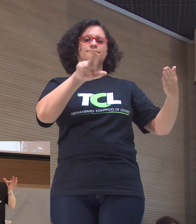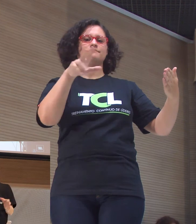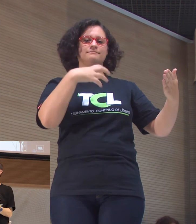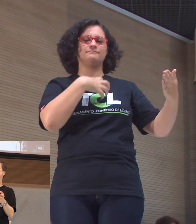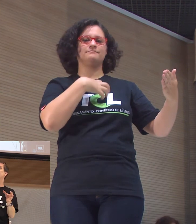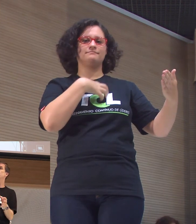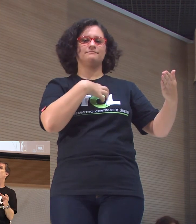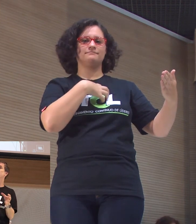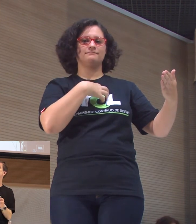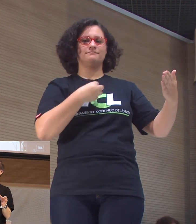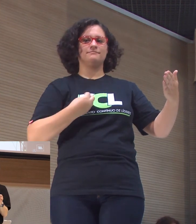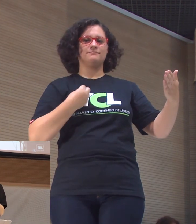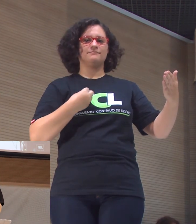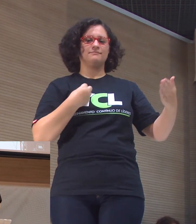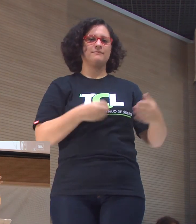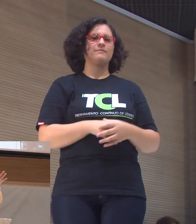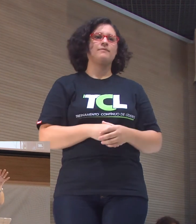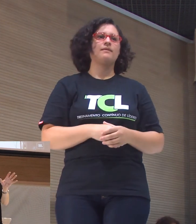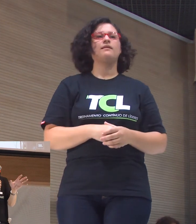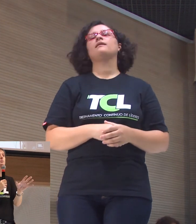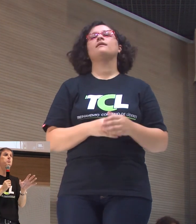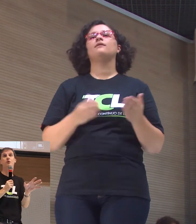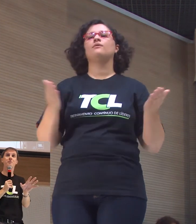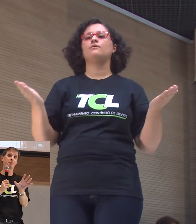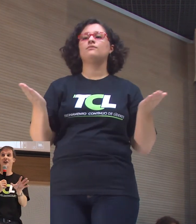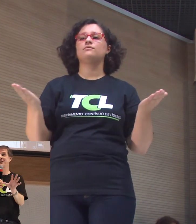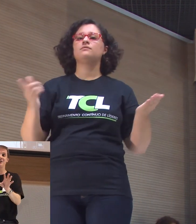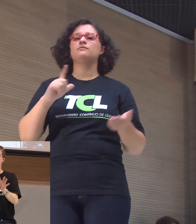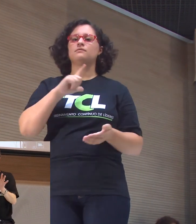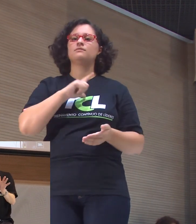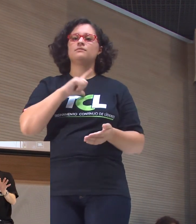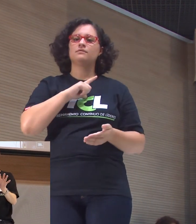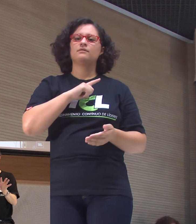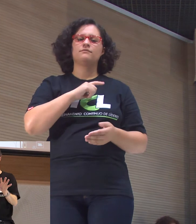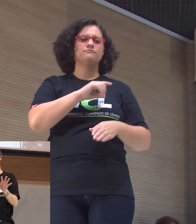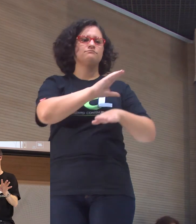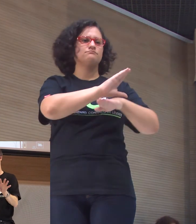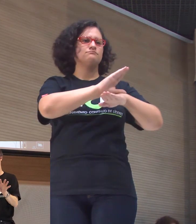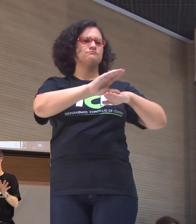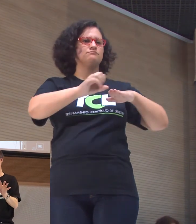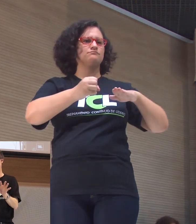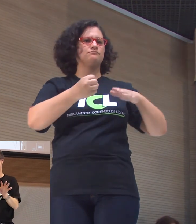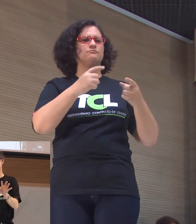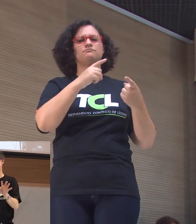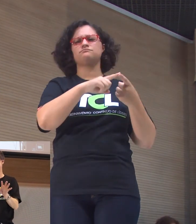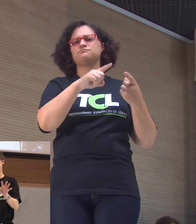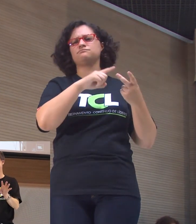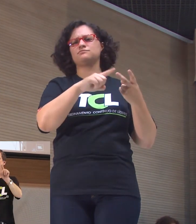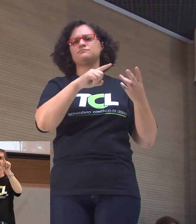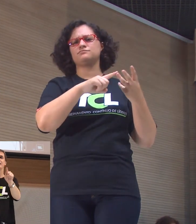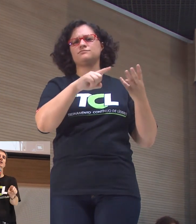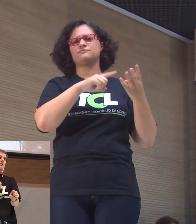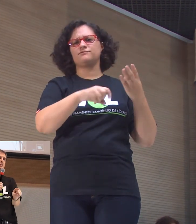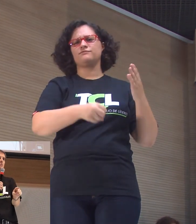Quanto mais recurso temos hoje, quanto ensino bíblico a primeira igreja oferece a nós.